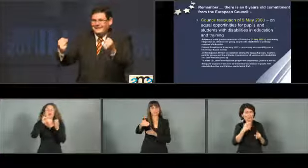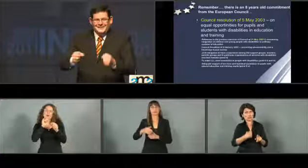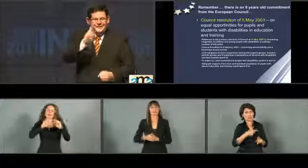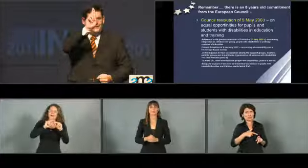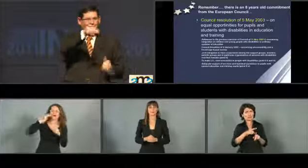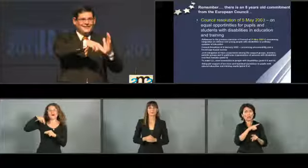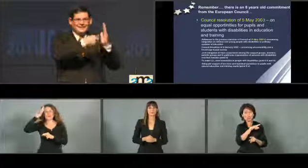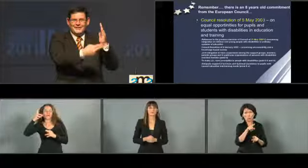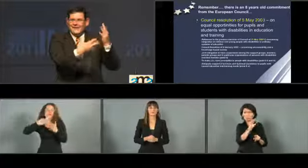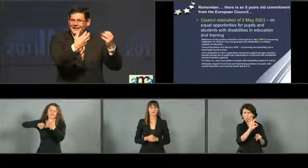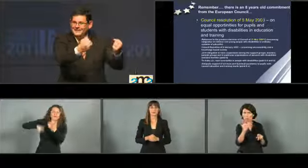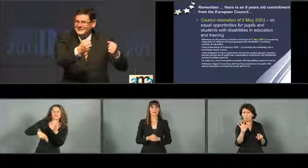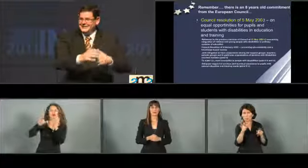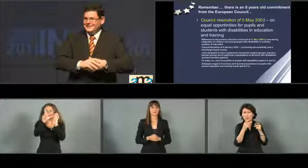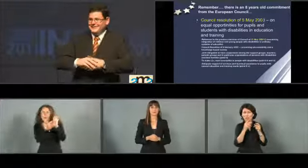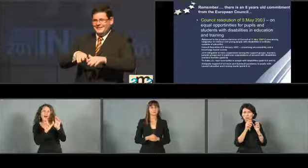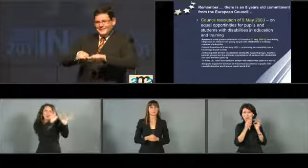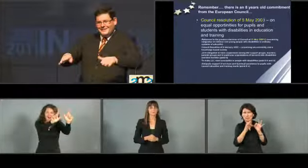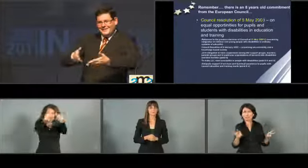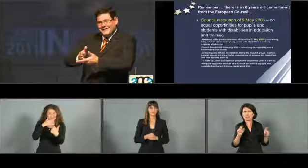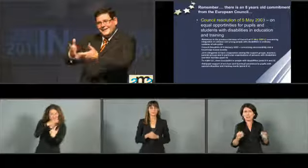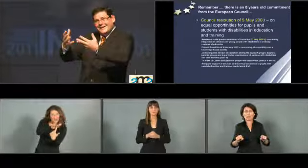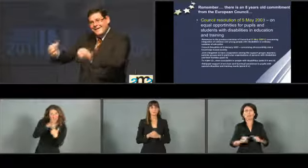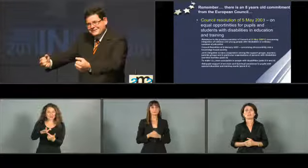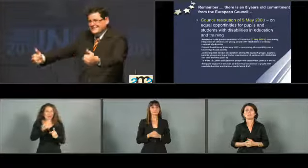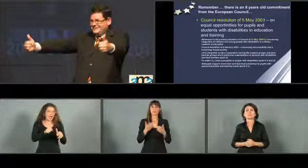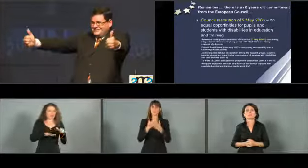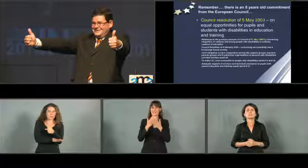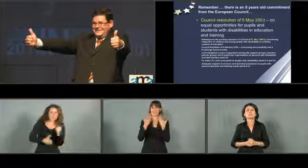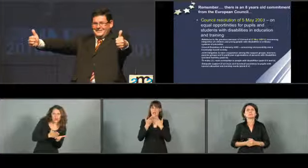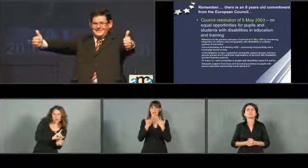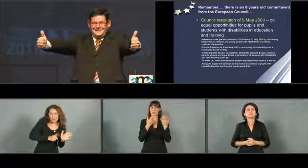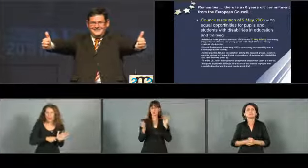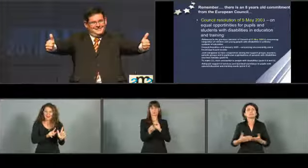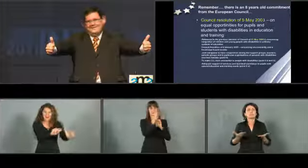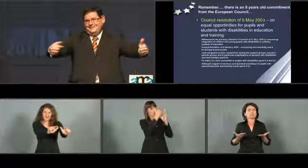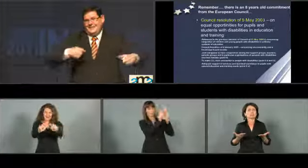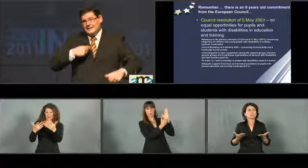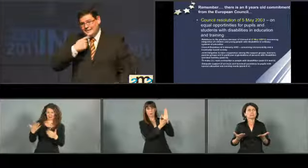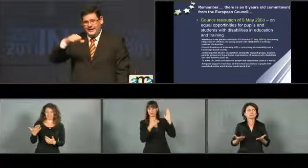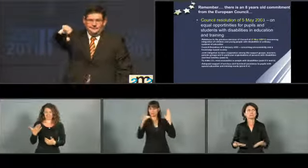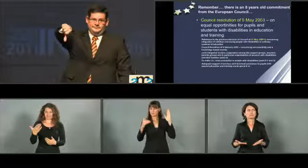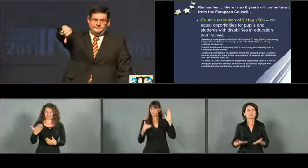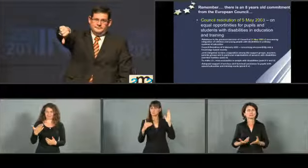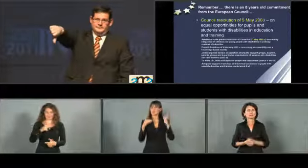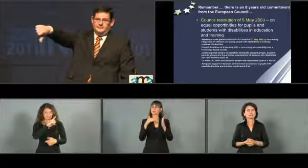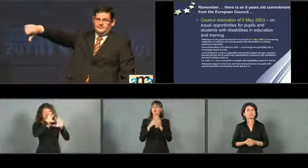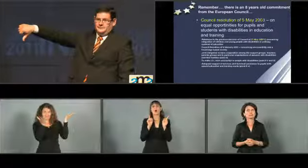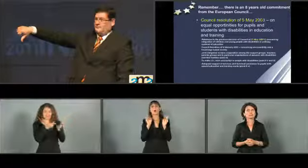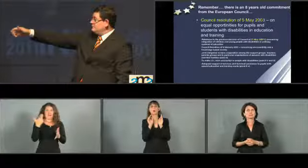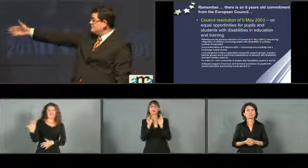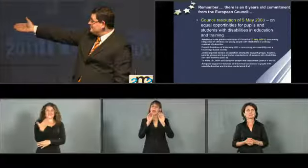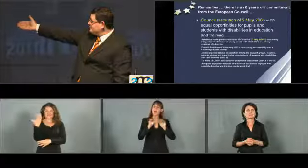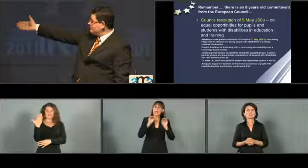Là, je vous projette en fait une petite explication sur la résolution du Conseil du 5 mai